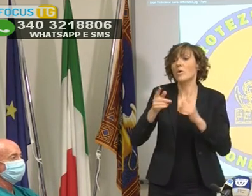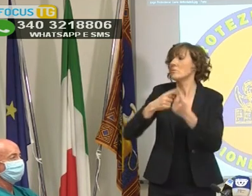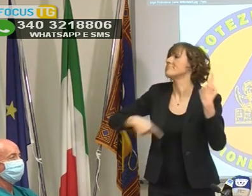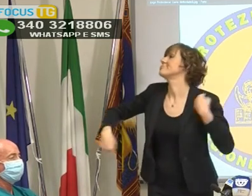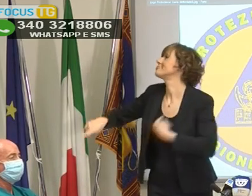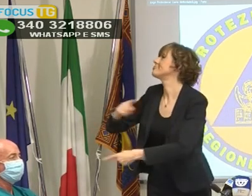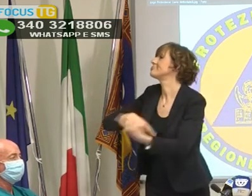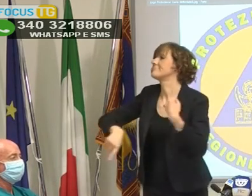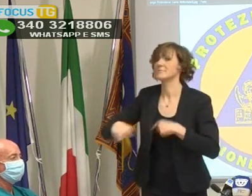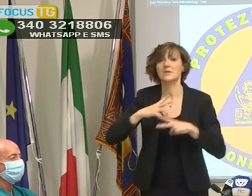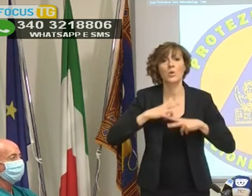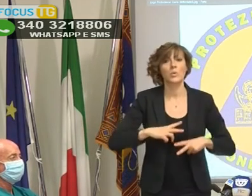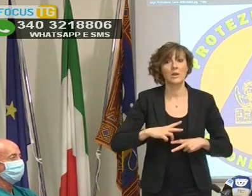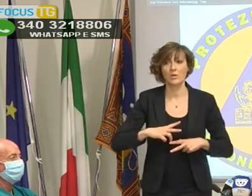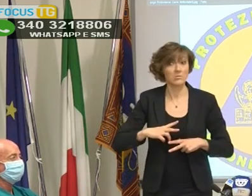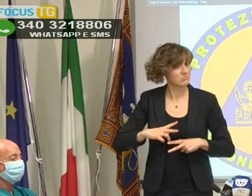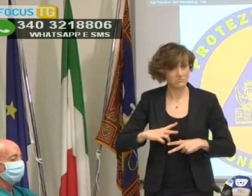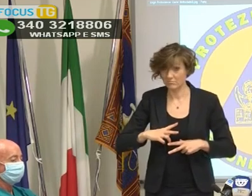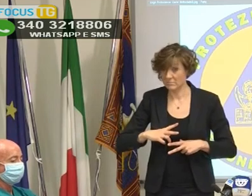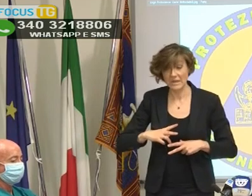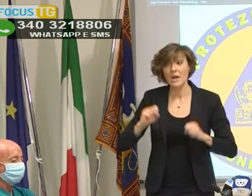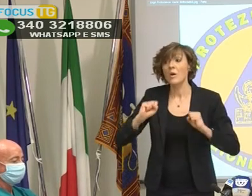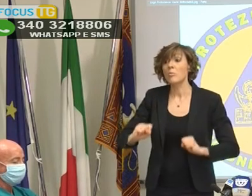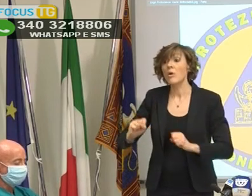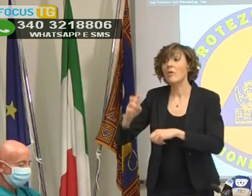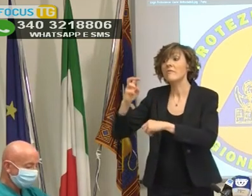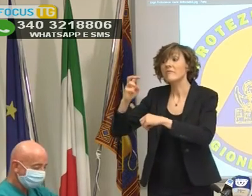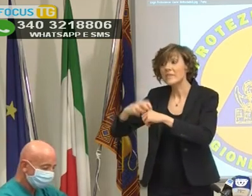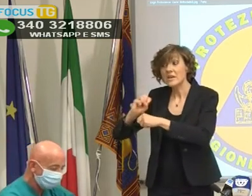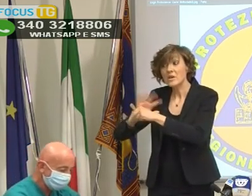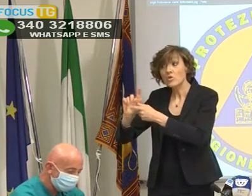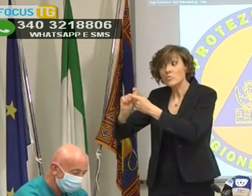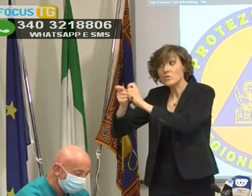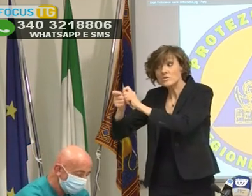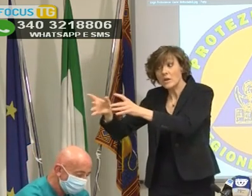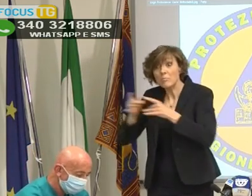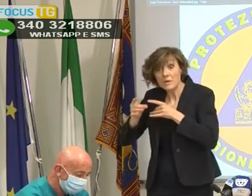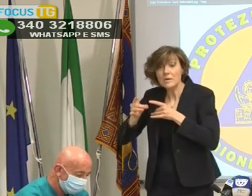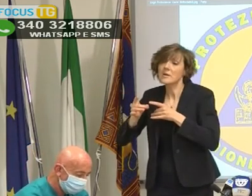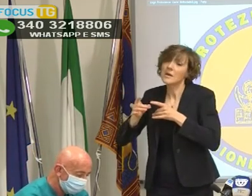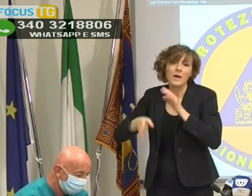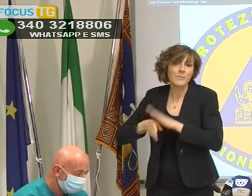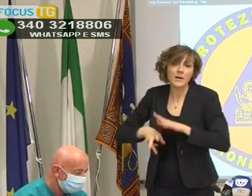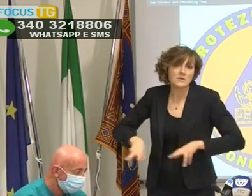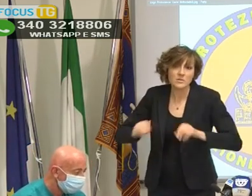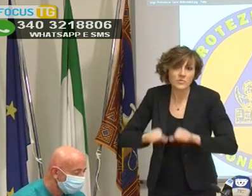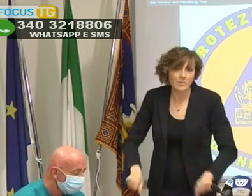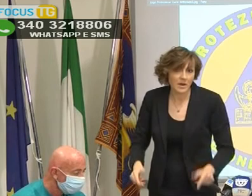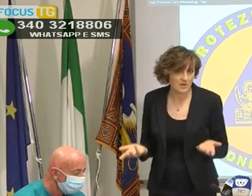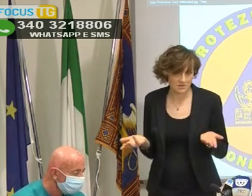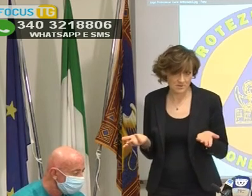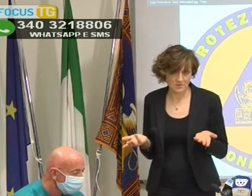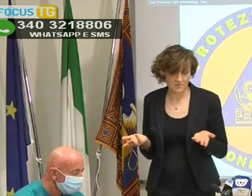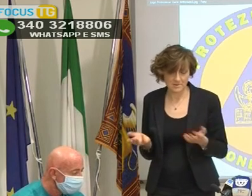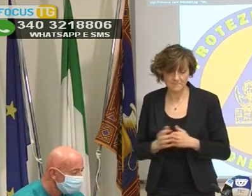No, perché basta che ti becchi una mutazione e sei parti punto a capo. E io